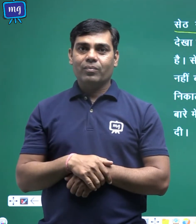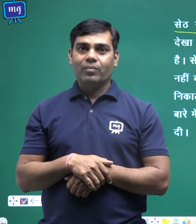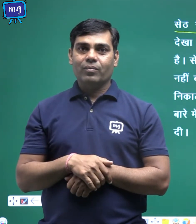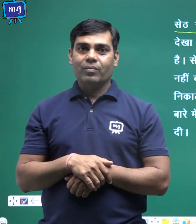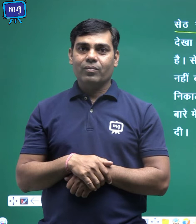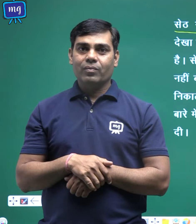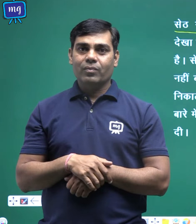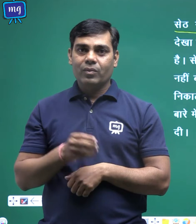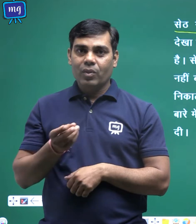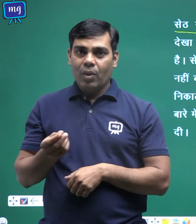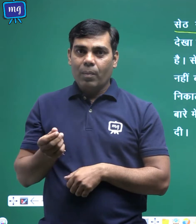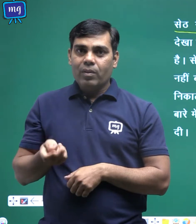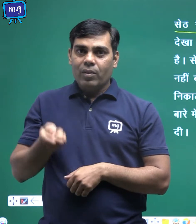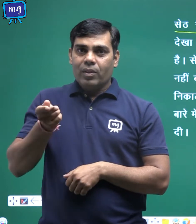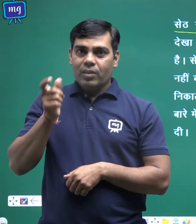ने पूछा,